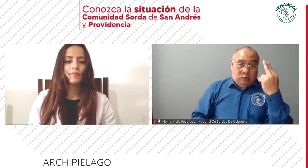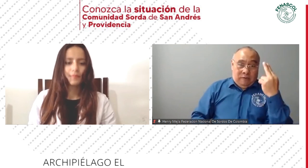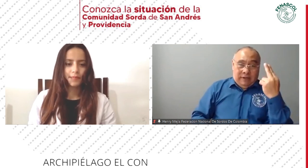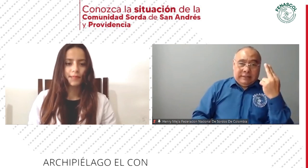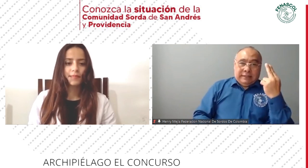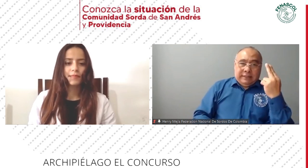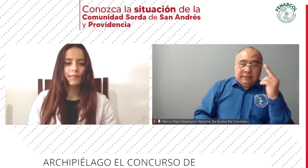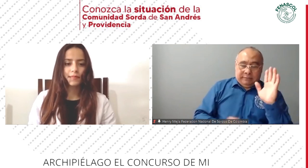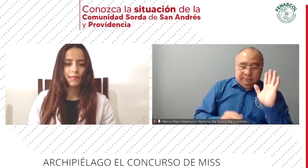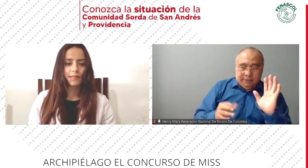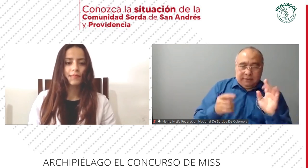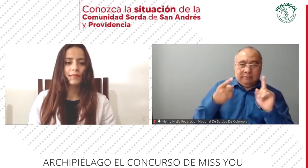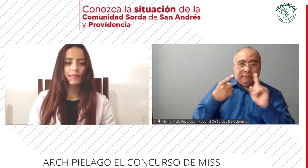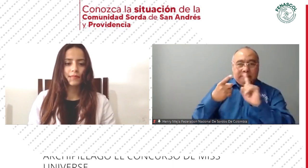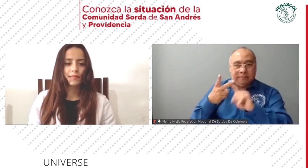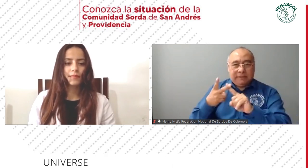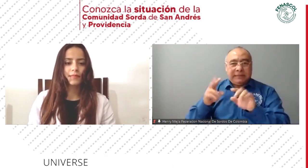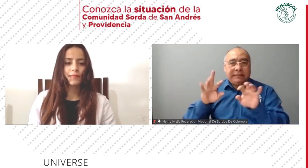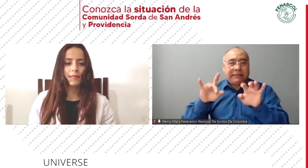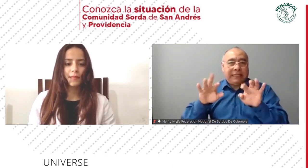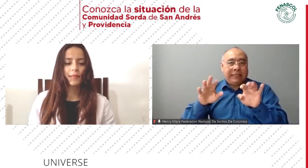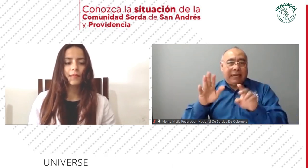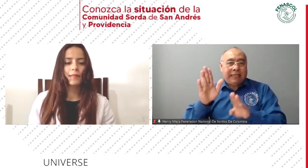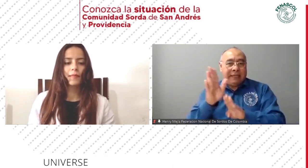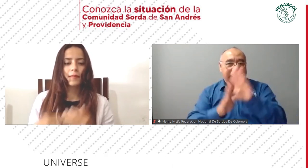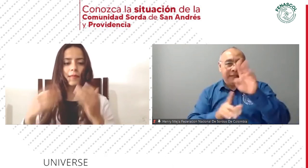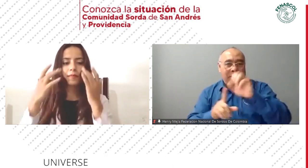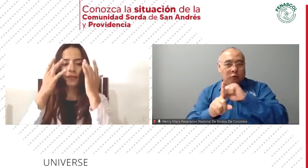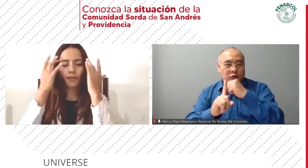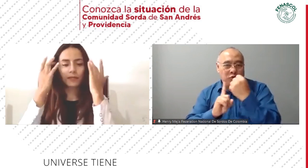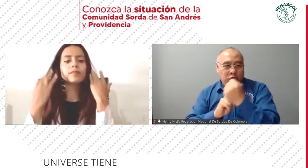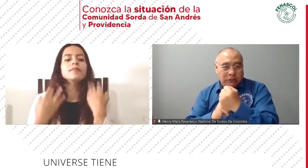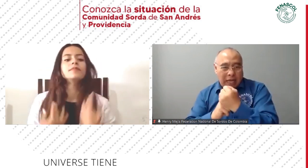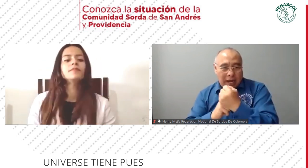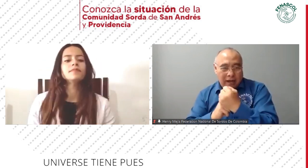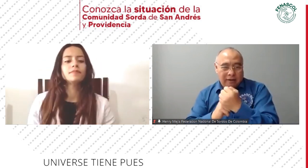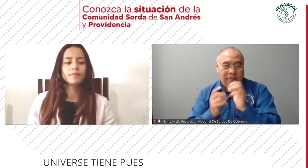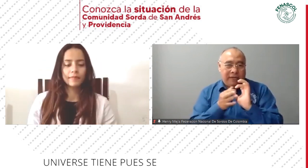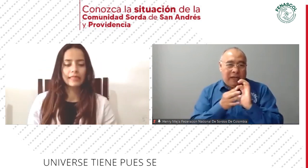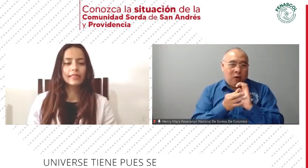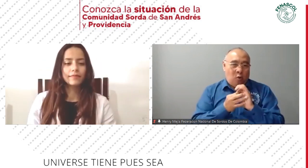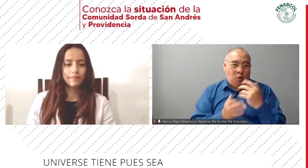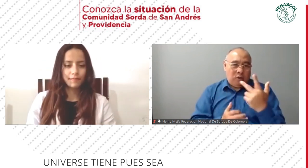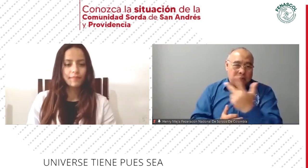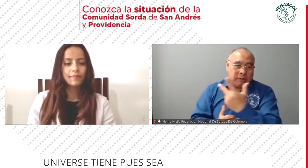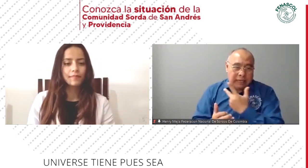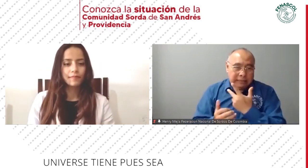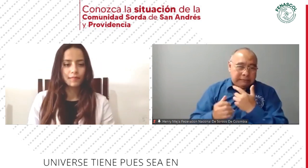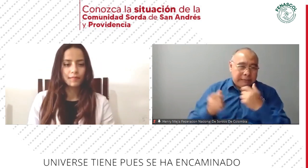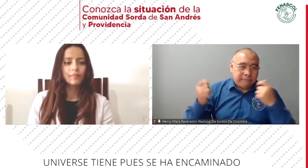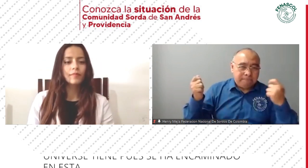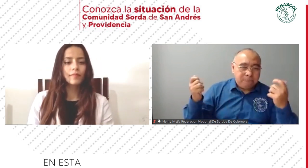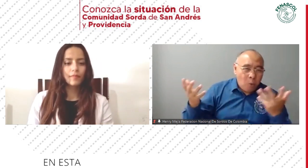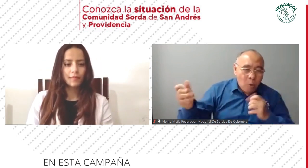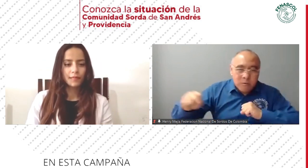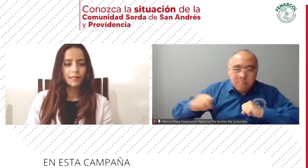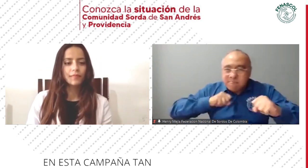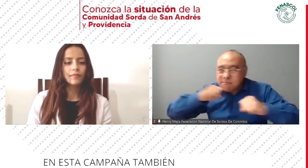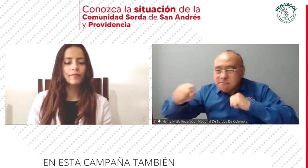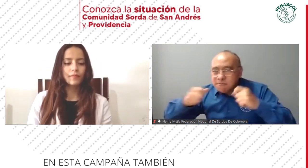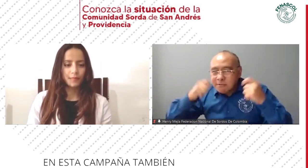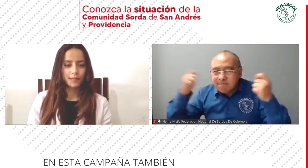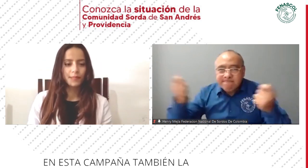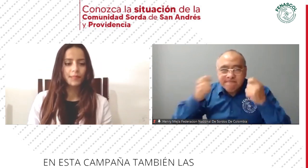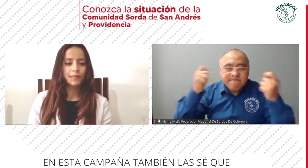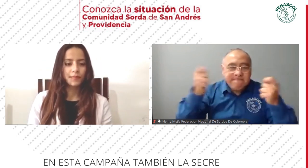el concurso de miss universe tiene pues se ha encaminado en esta campaña también